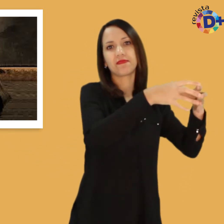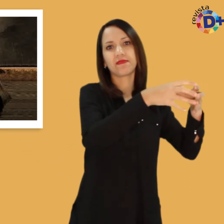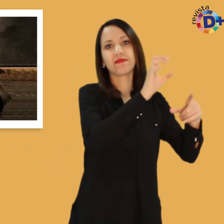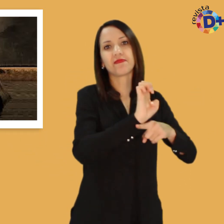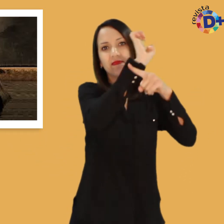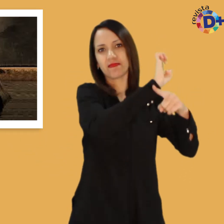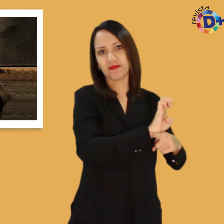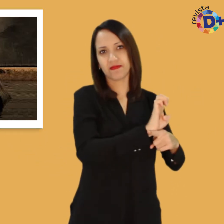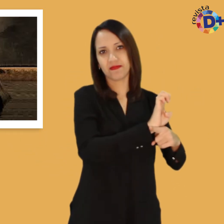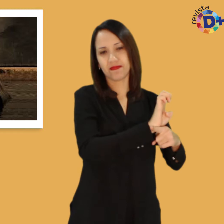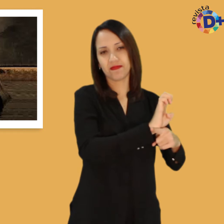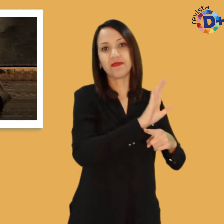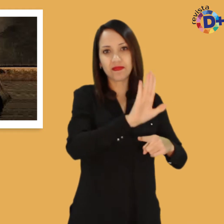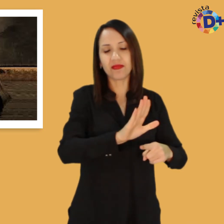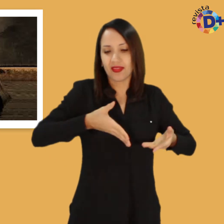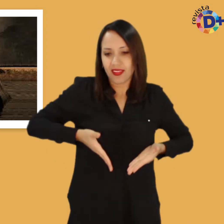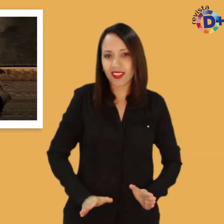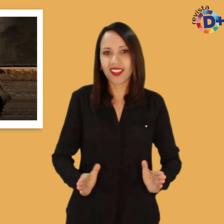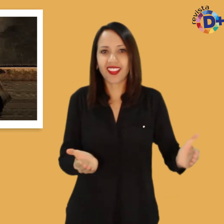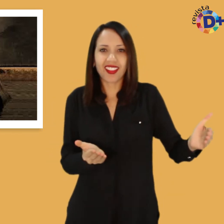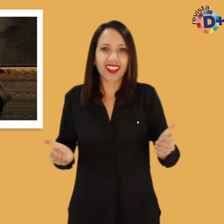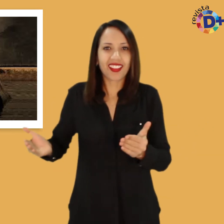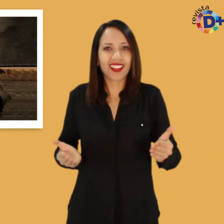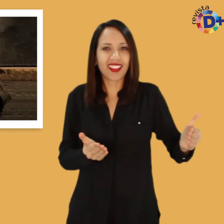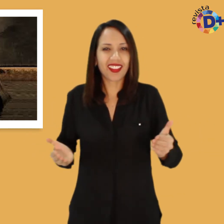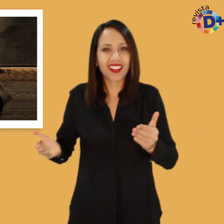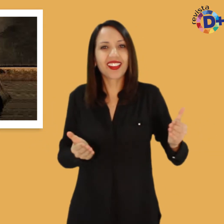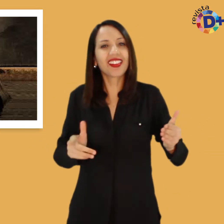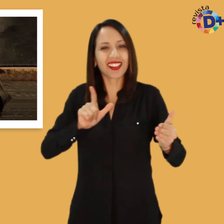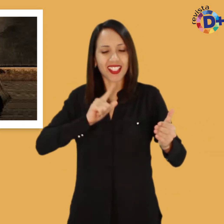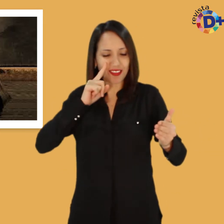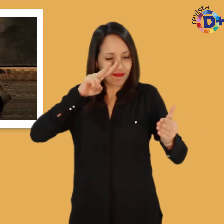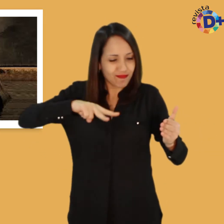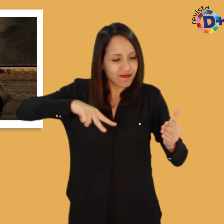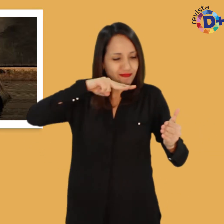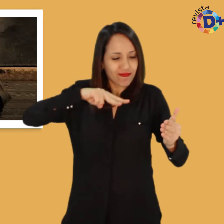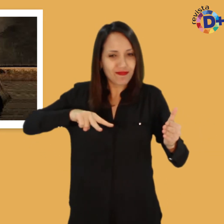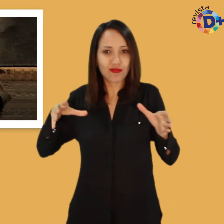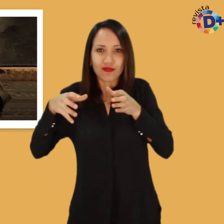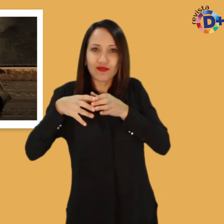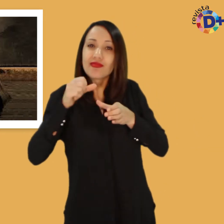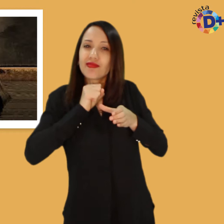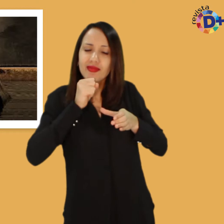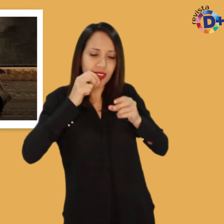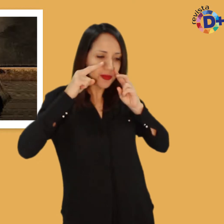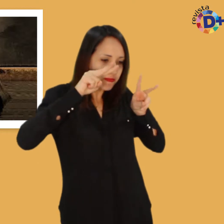Portanto, os recém-nascidos eram cuidadosamente examinados por um conselho de anciãos e, caso se